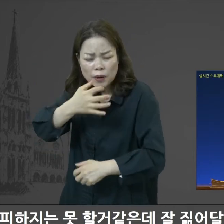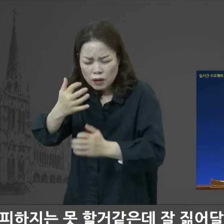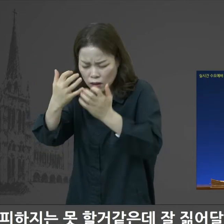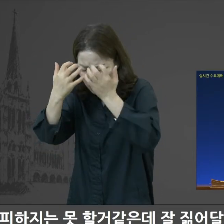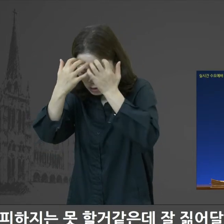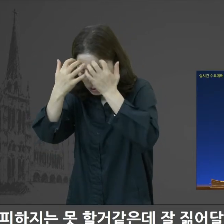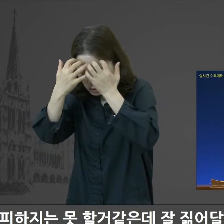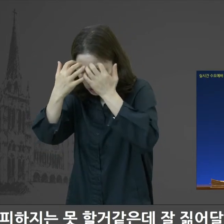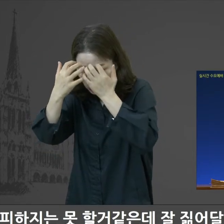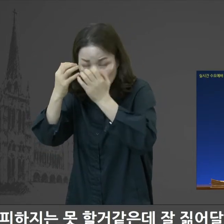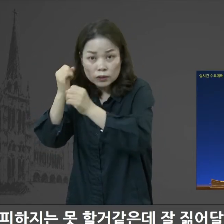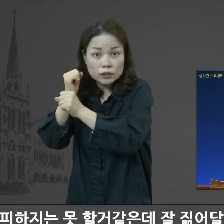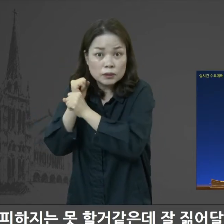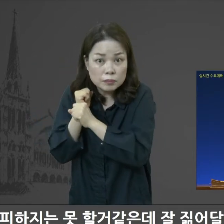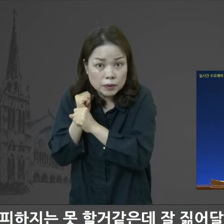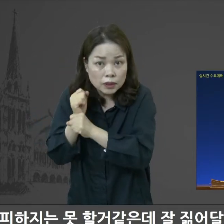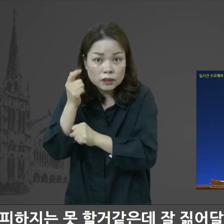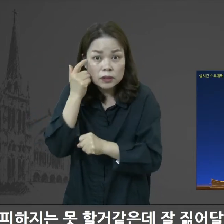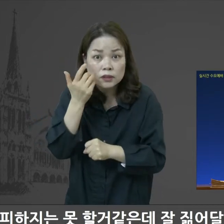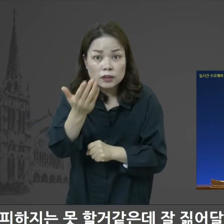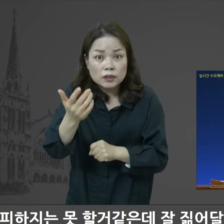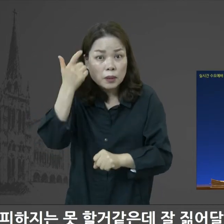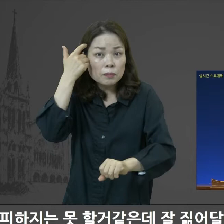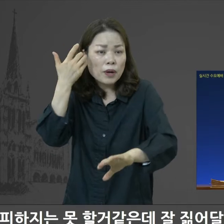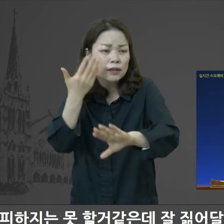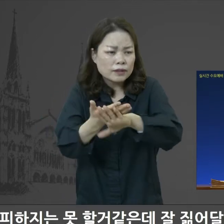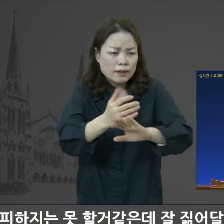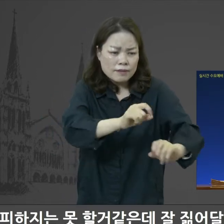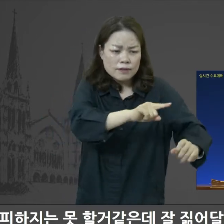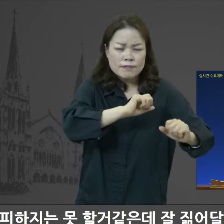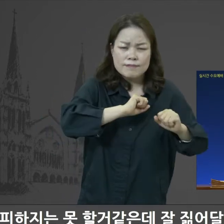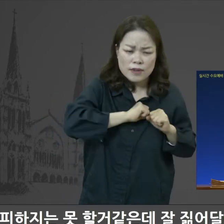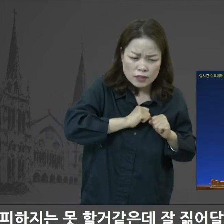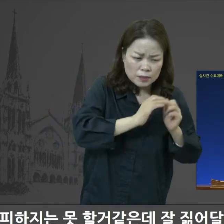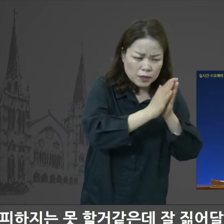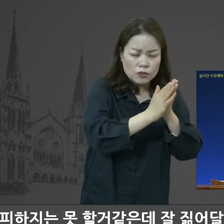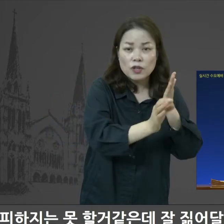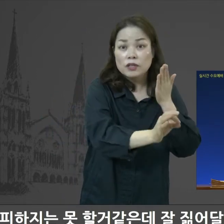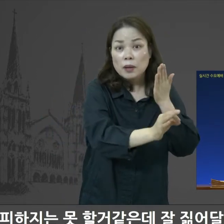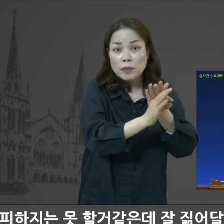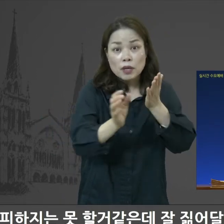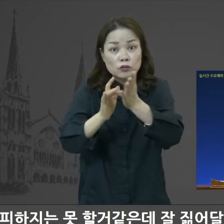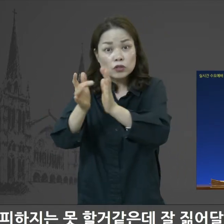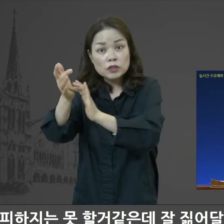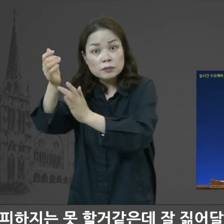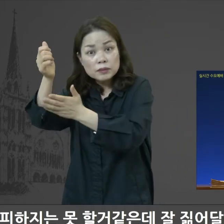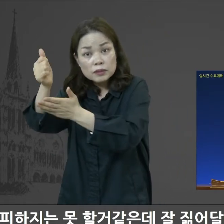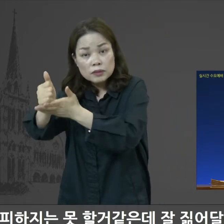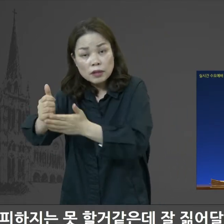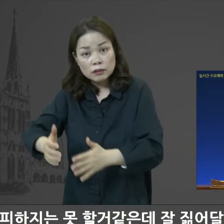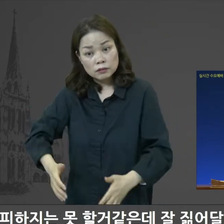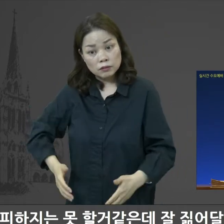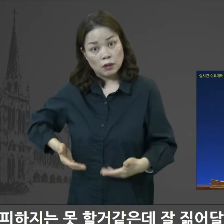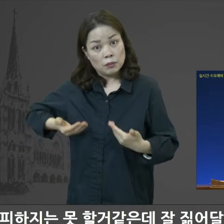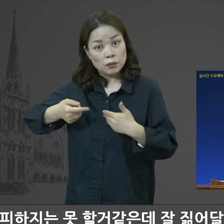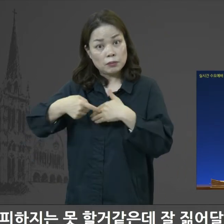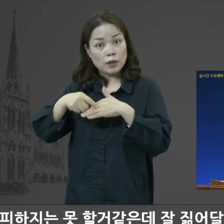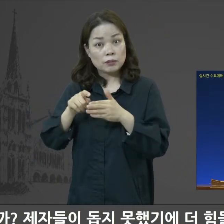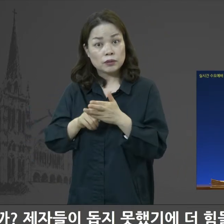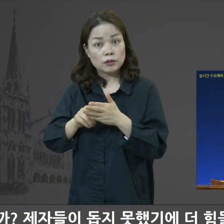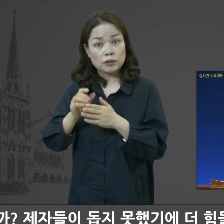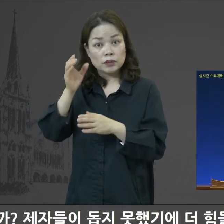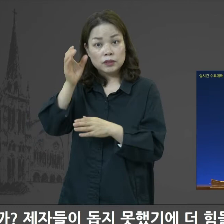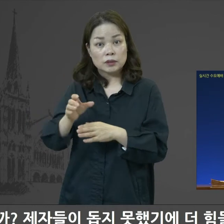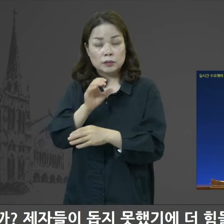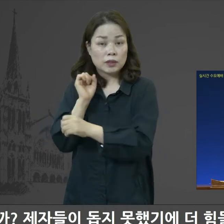십자가를 지는 것입니까? 반대로 제자들이 열심히 기도했다면 예수님은 가벼운 마음으로